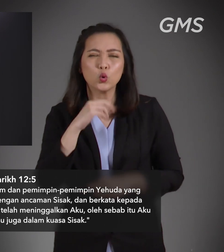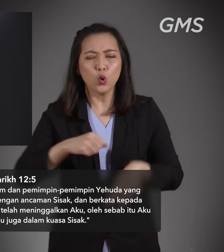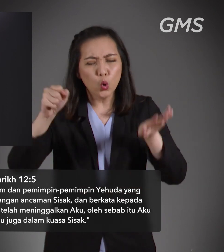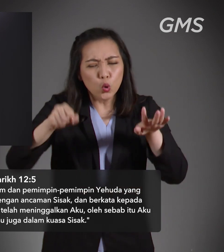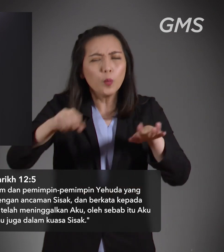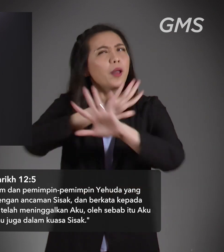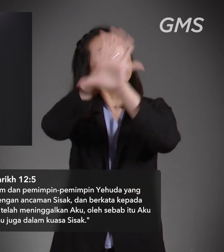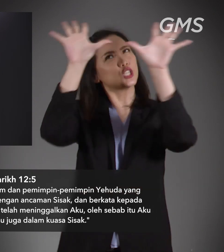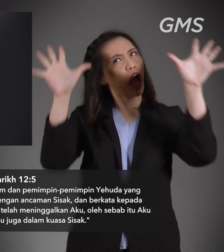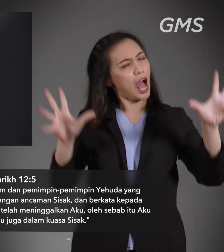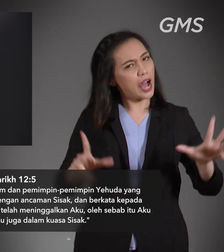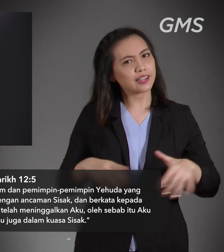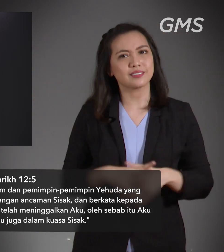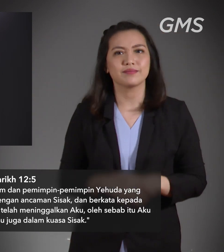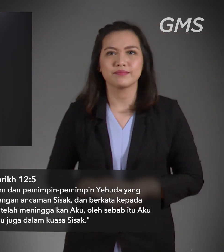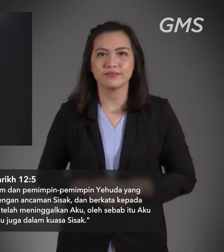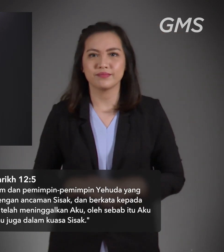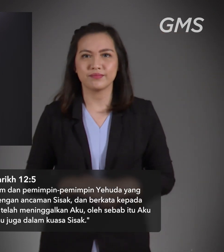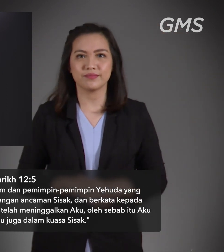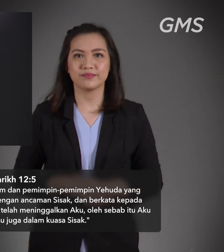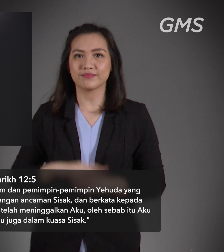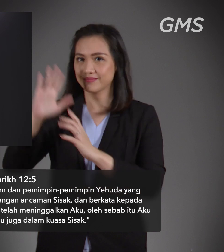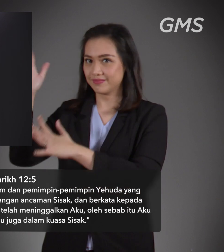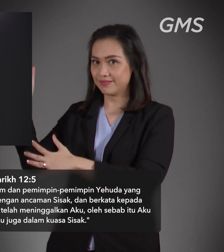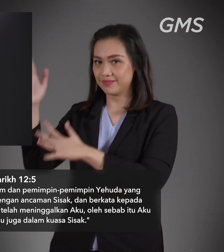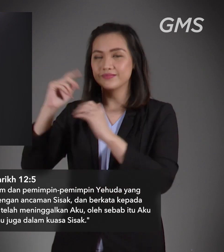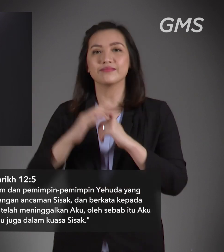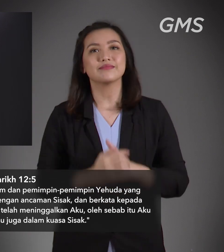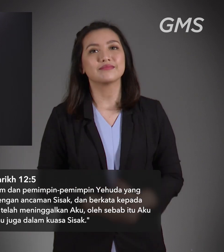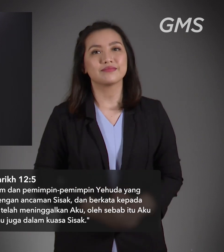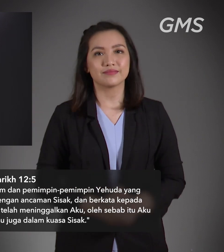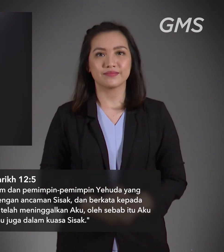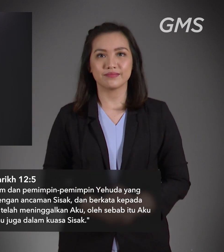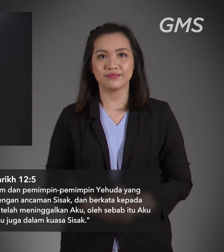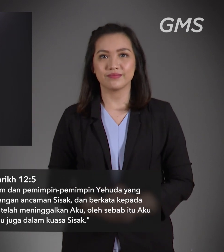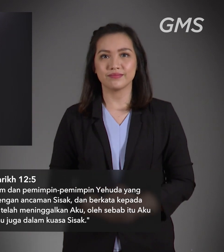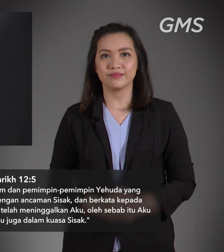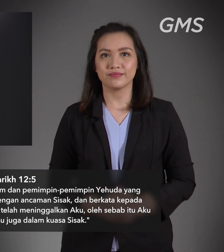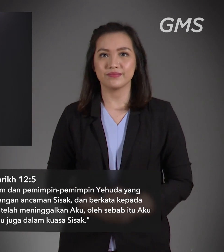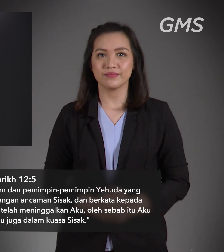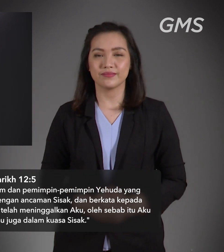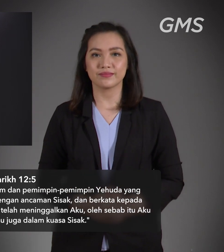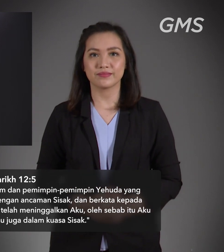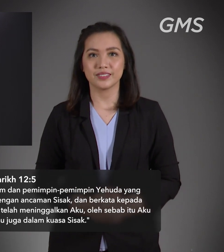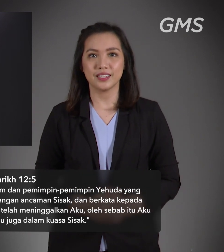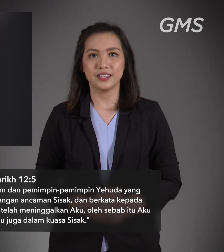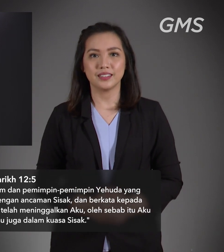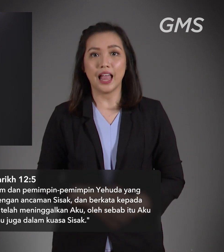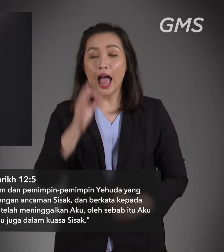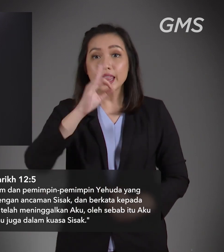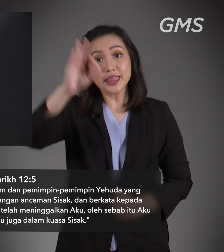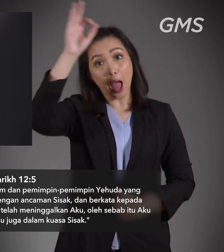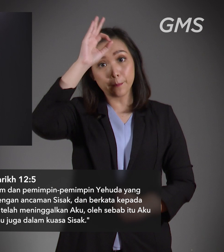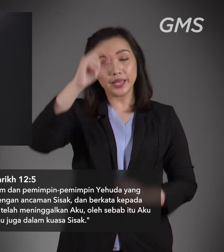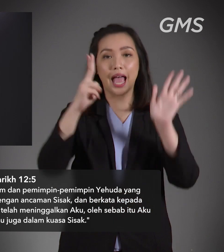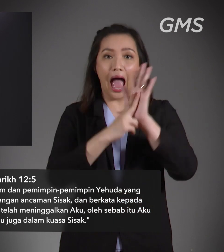Yerusalem, berhubung dengan ancaman Sisak dan berkata kepada mereka, beginilah firman Tuhan. Ini Nabi Semaya datang, yang beritahu dia dulu, jangan